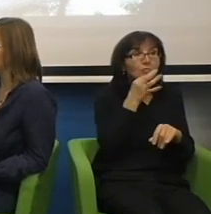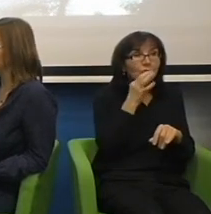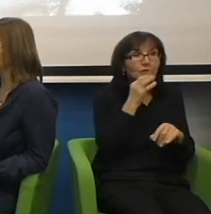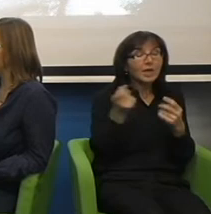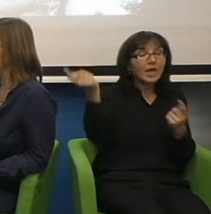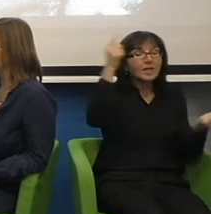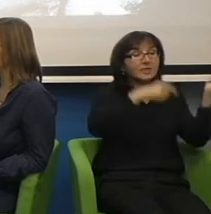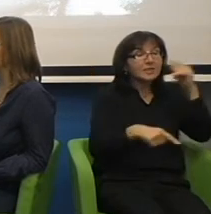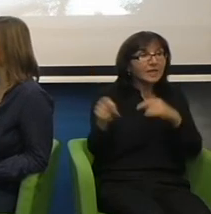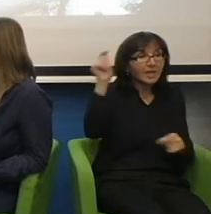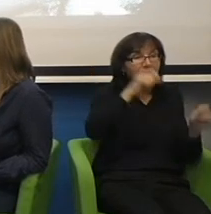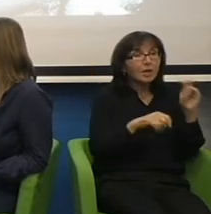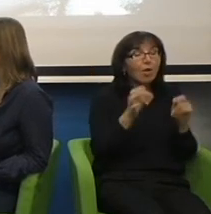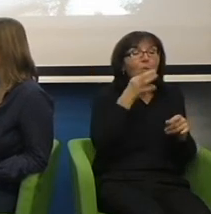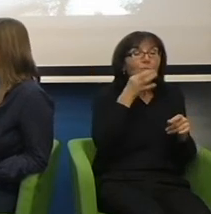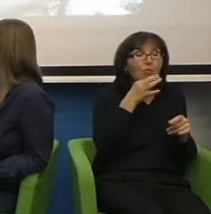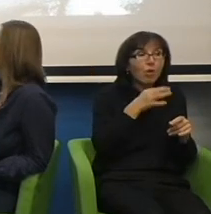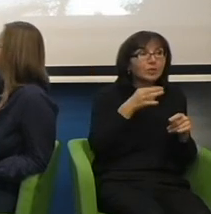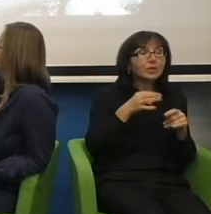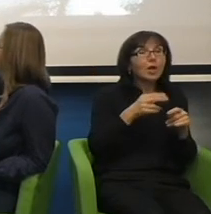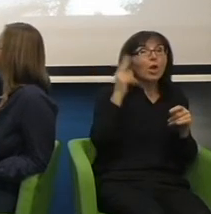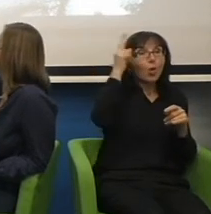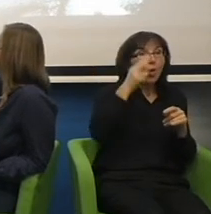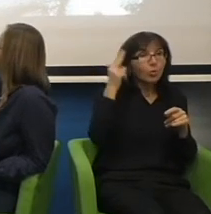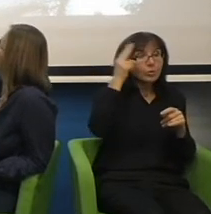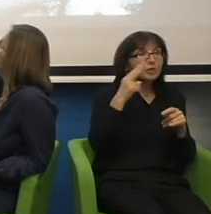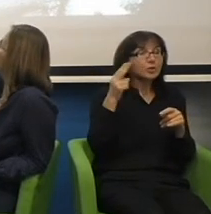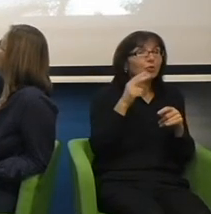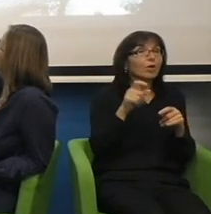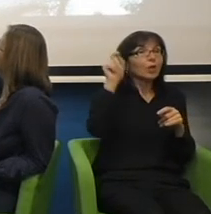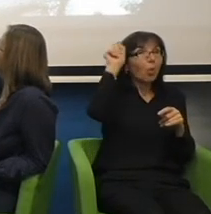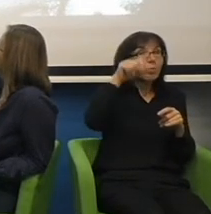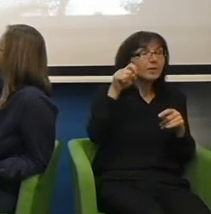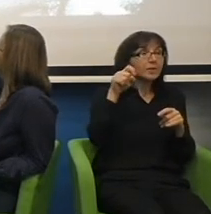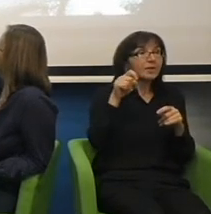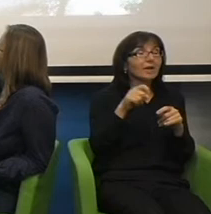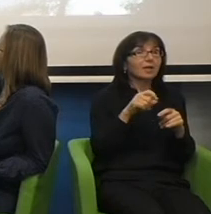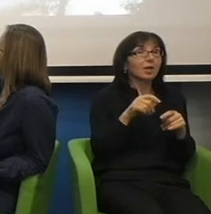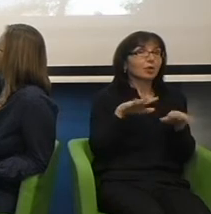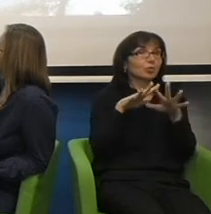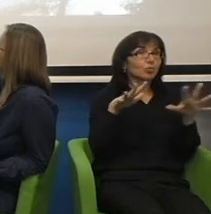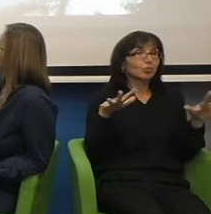młodych komunistów w Berlinie, wyjazd do Berlina dla młodej dziewczyny, duże przeżycie.